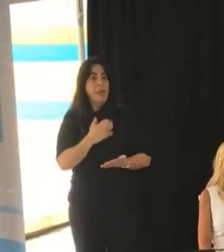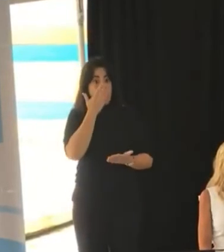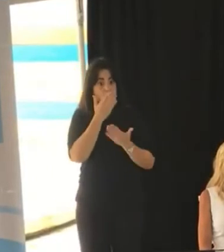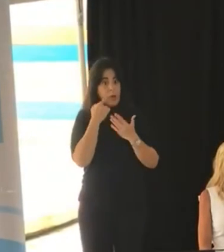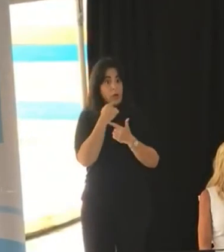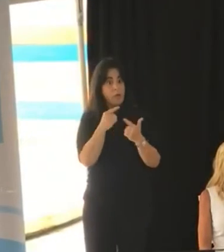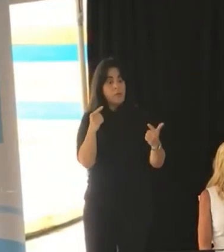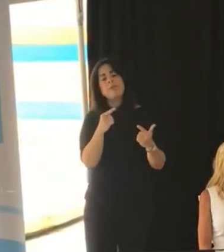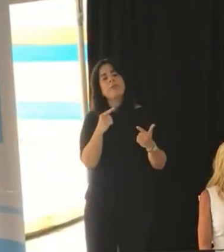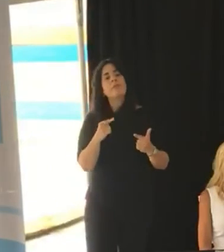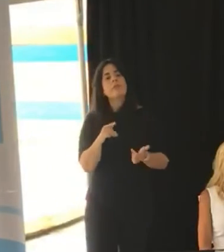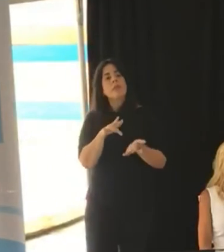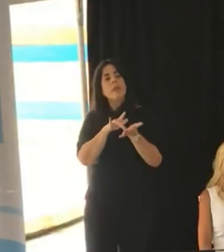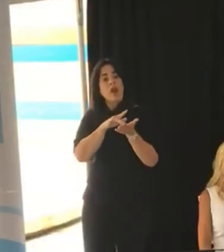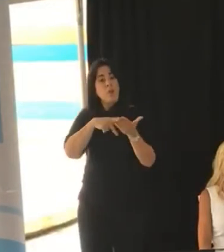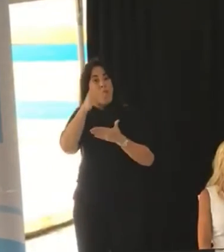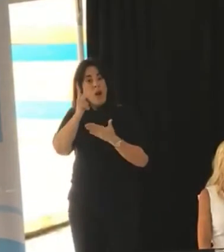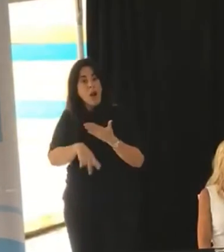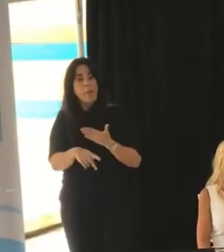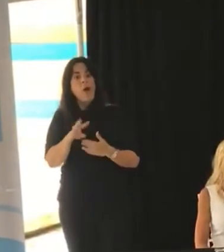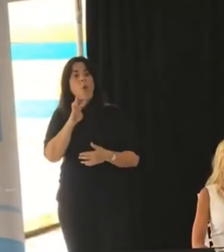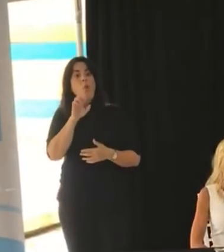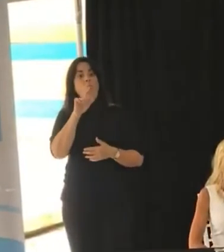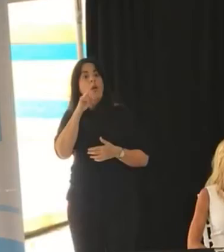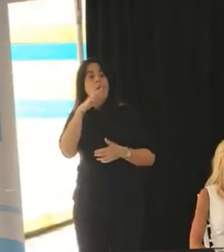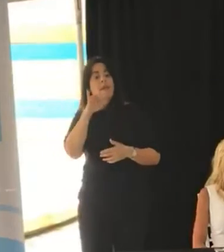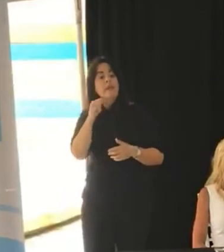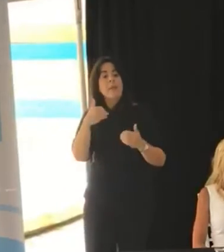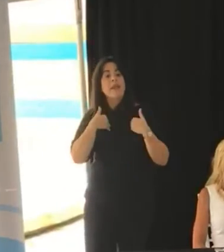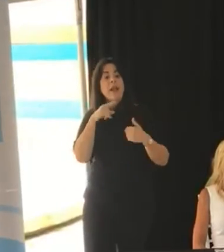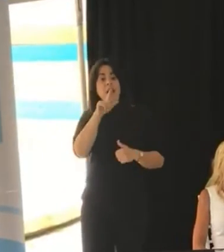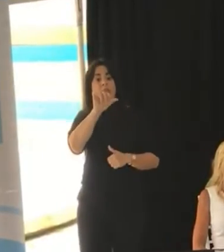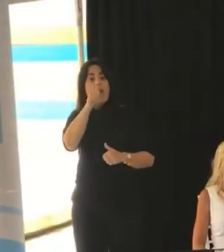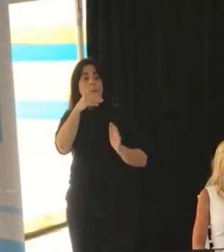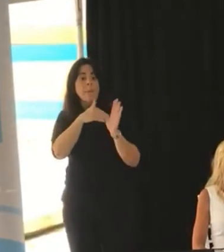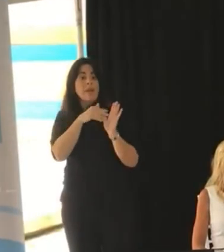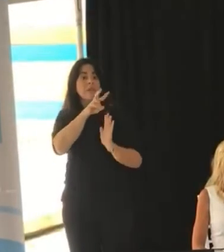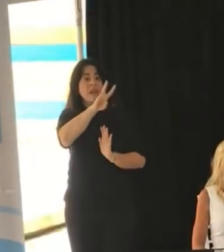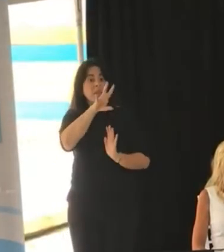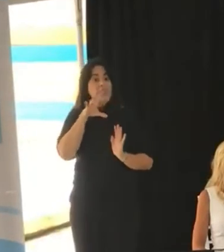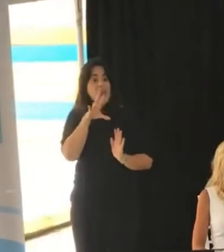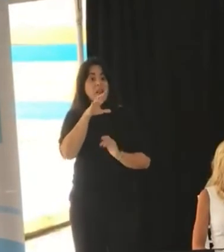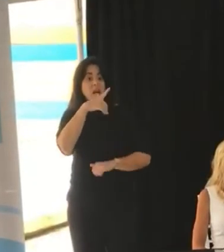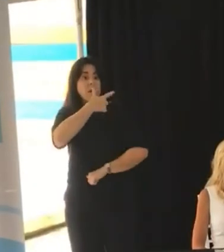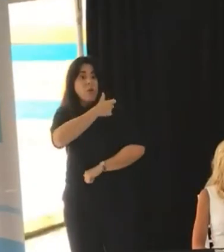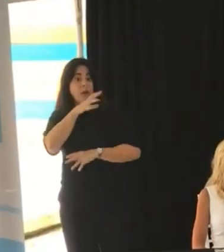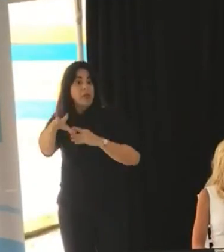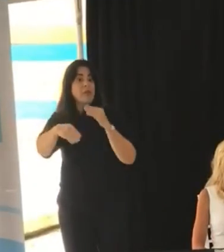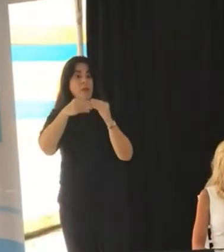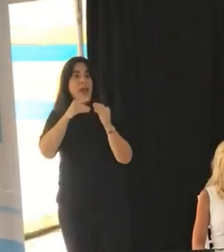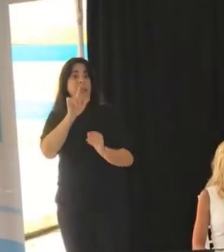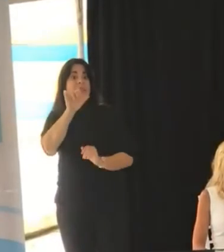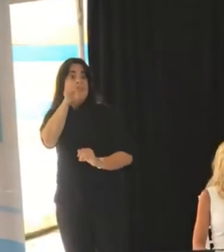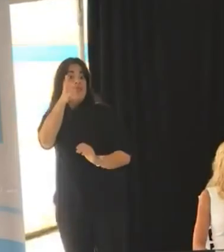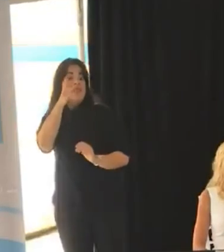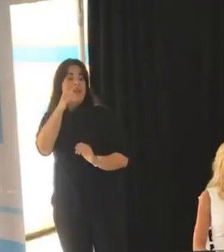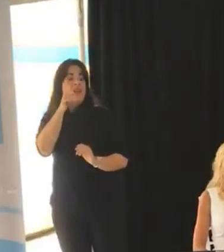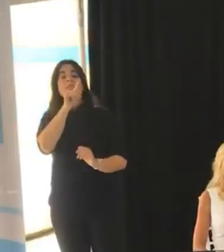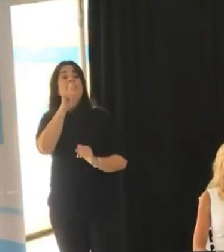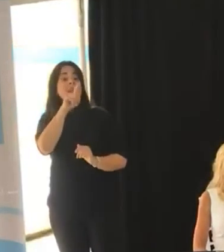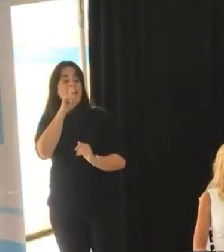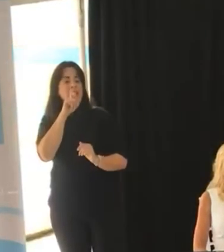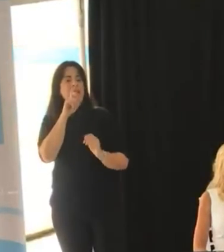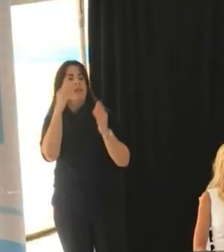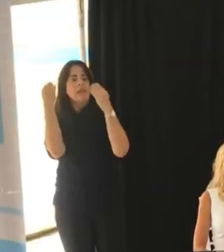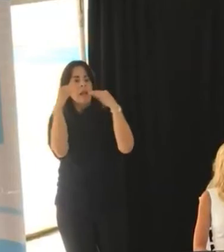del programa Retail Pharmacy Program, Walgreens va a tener 10.700 vacunas adicionales en 100 tiendas con 100